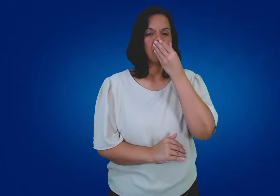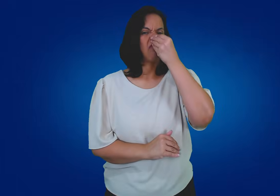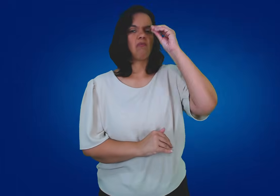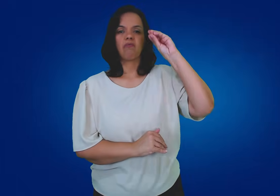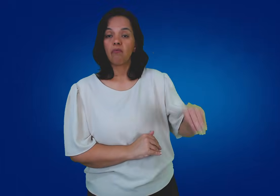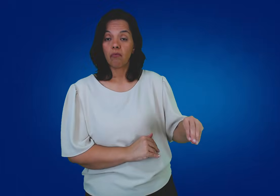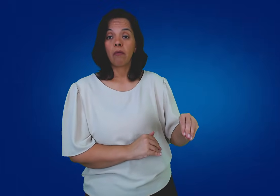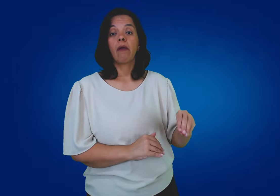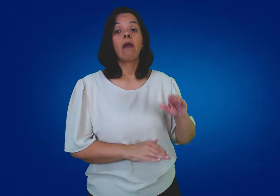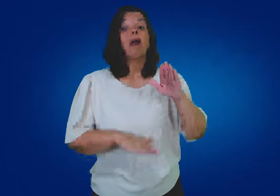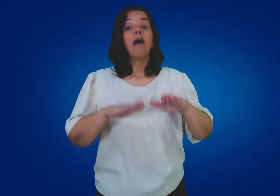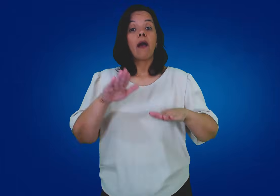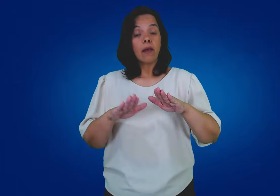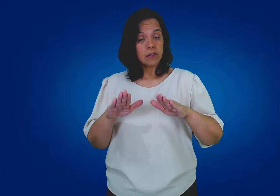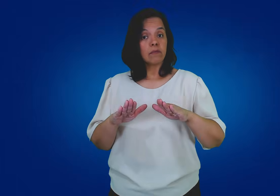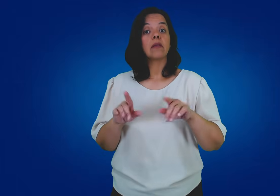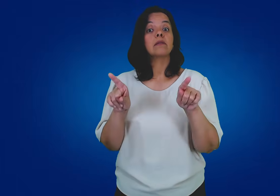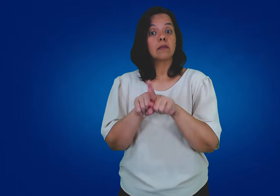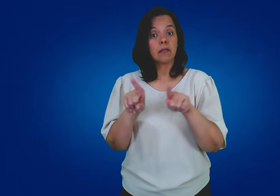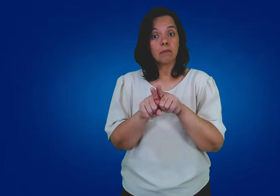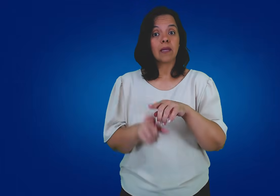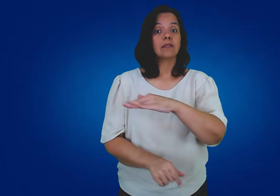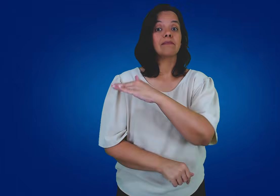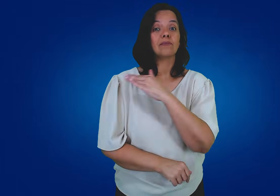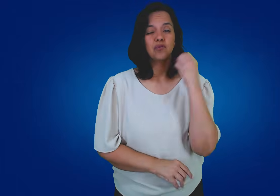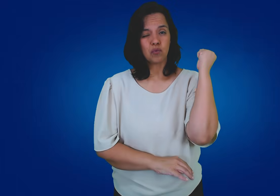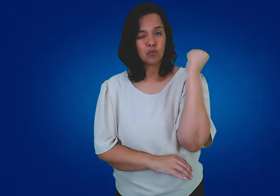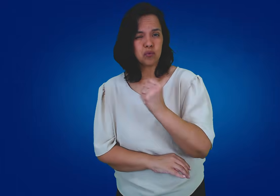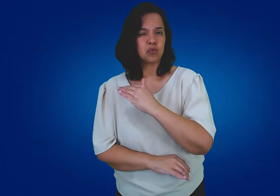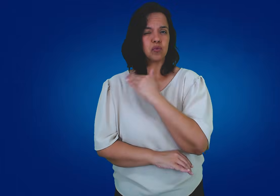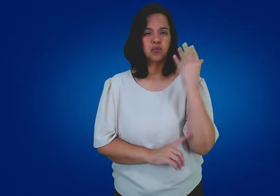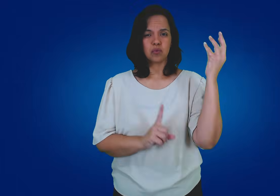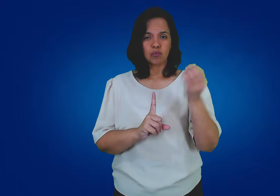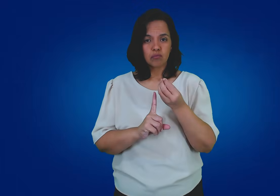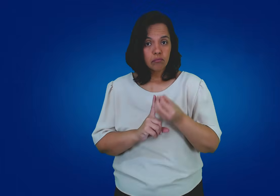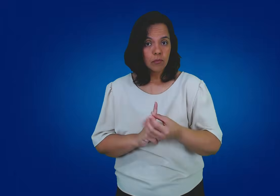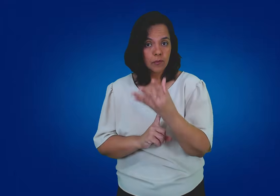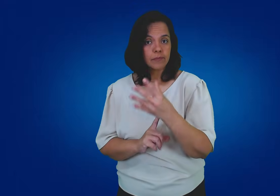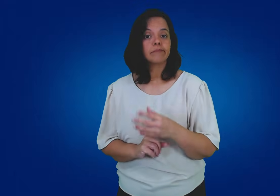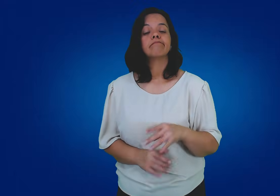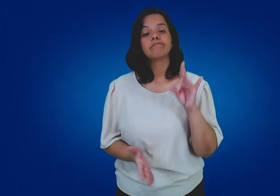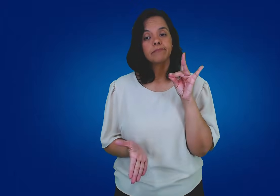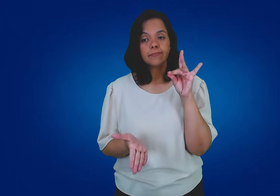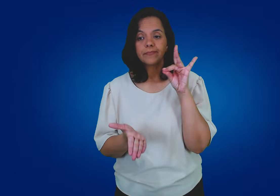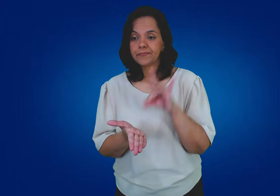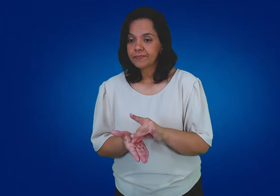profetas, sempre desprezava, às vezes até perseguia, matavam os profetas.